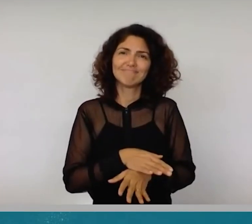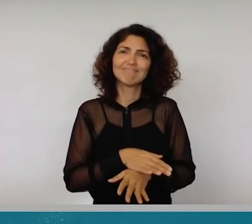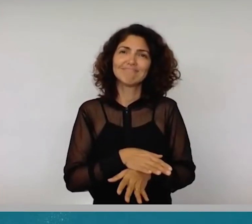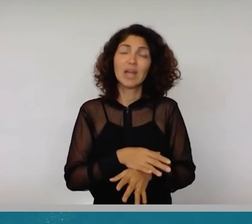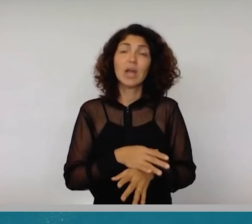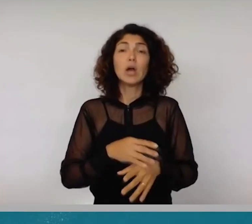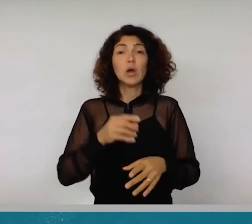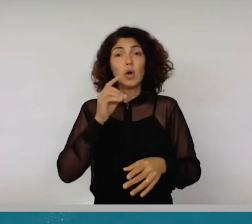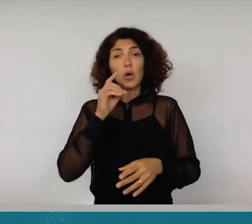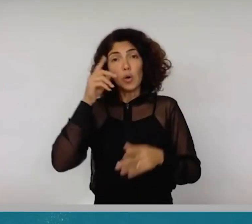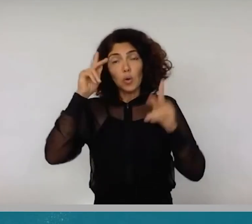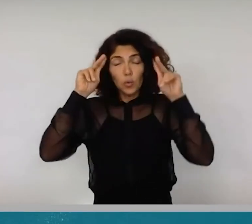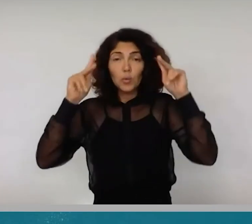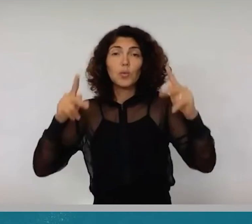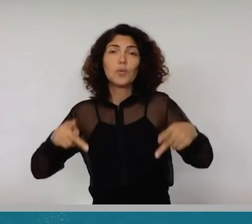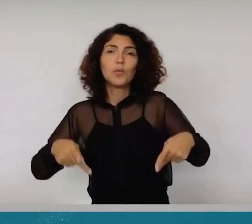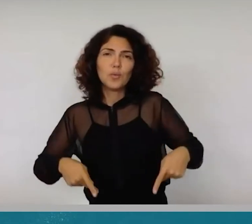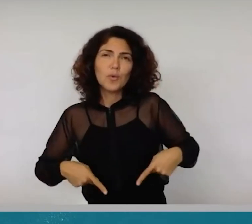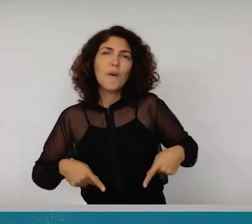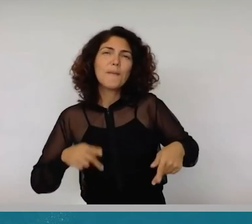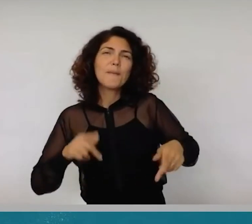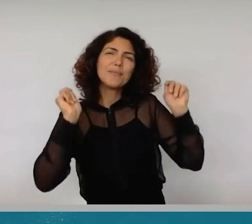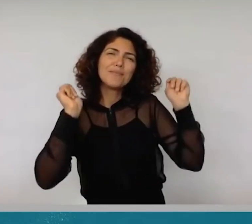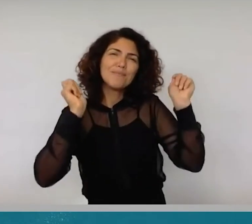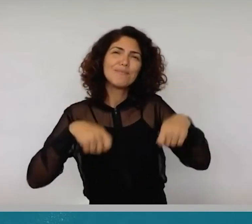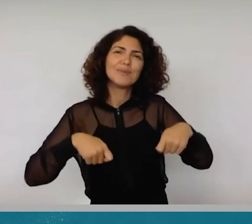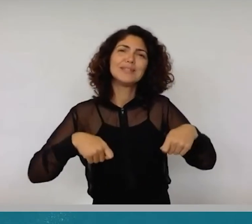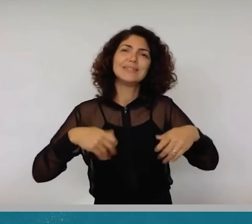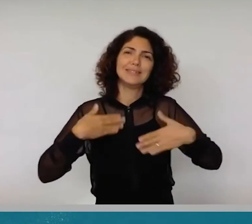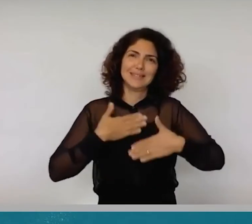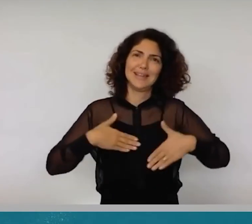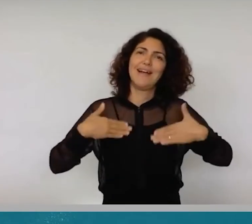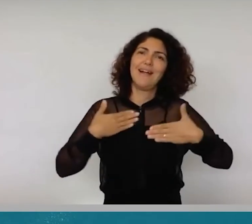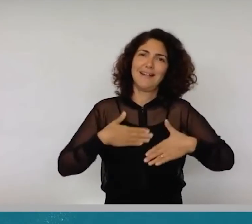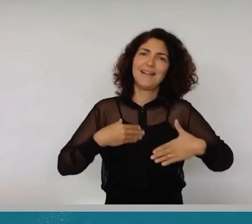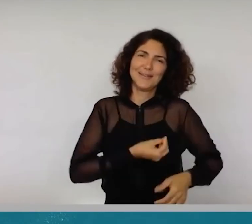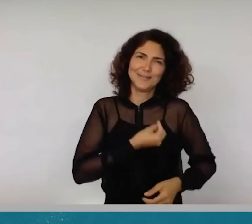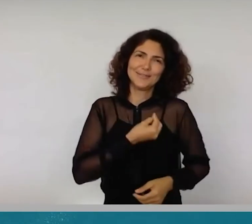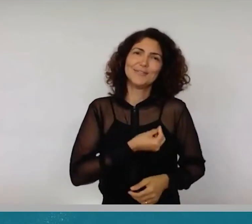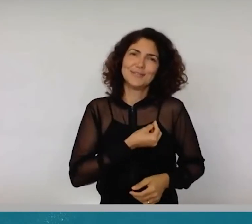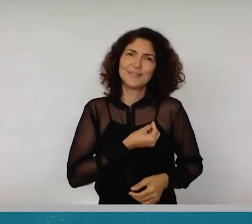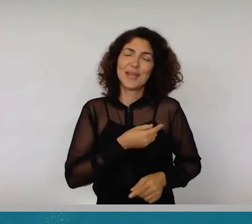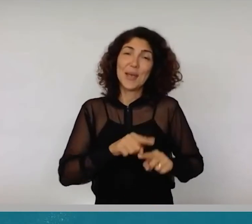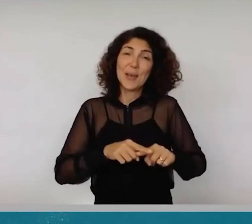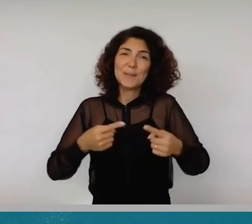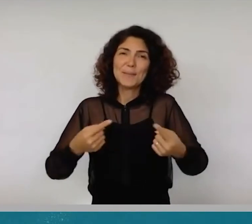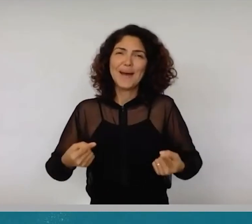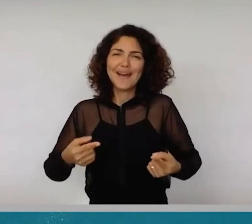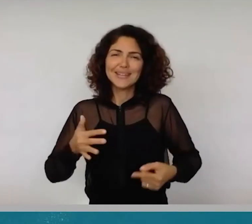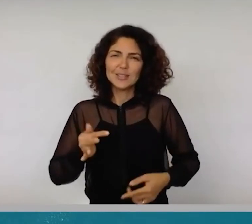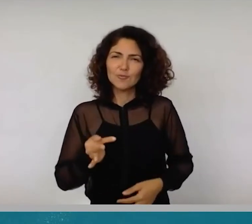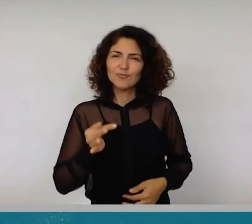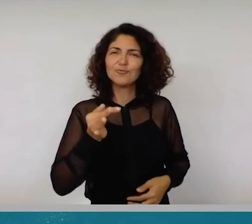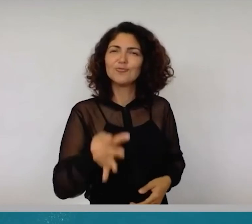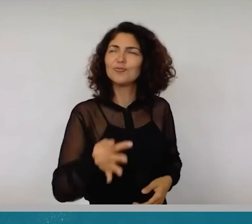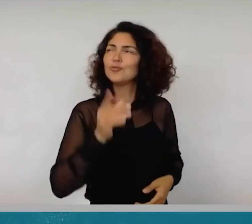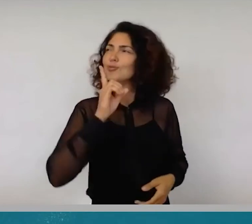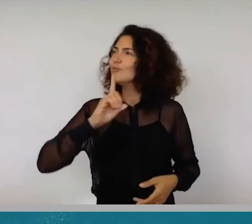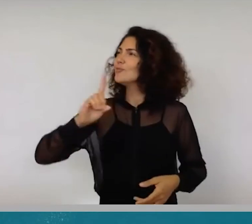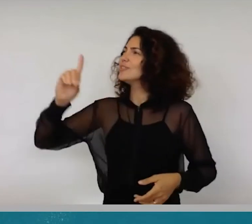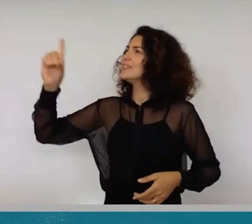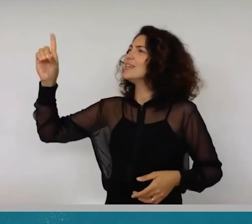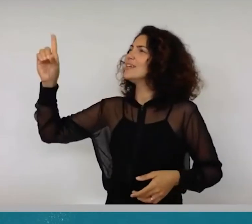viver. Mas um dia, irmãos, por isso que Deus está nos levando para viver a realidade do reino dos céus.